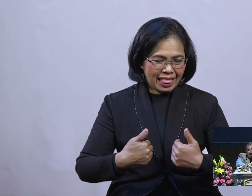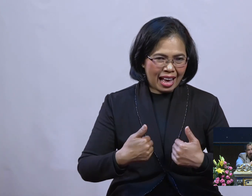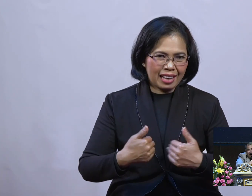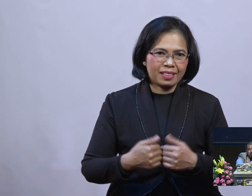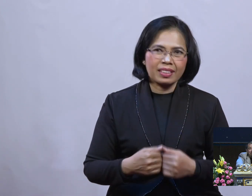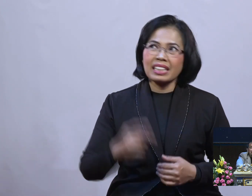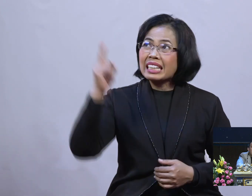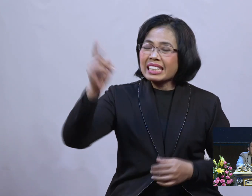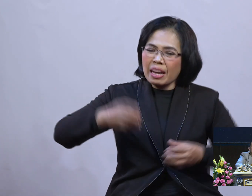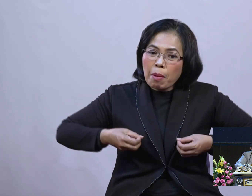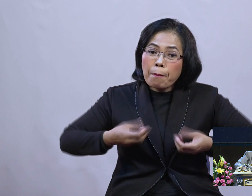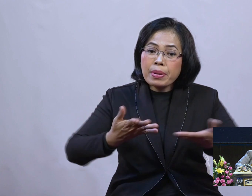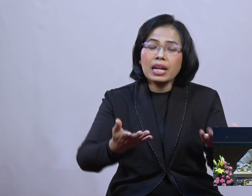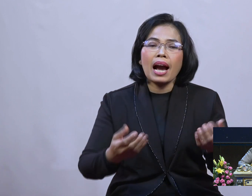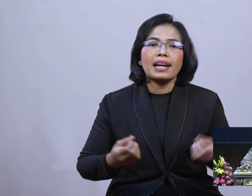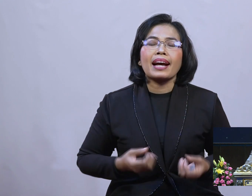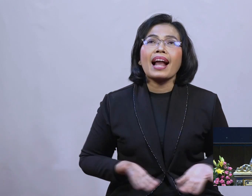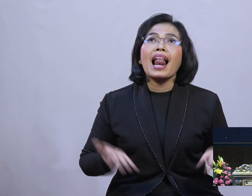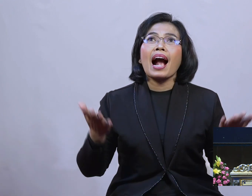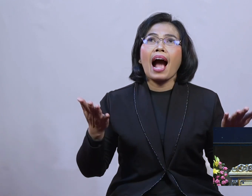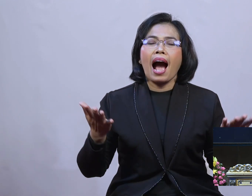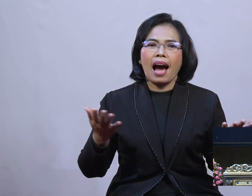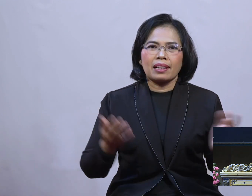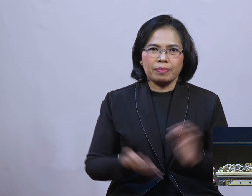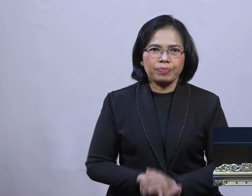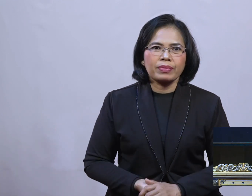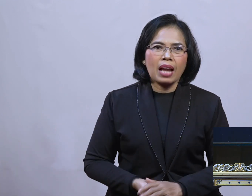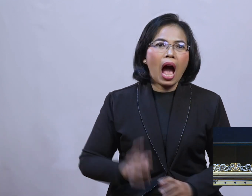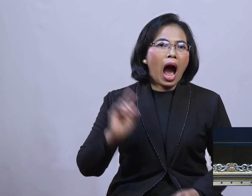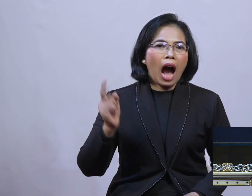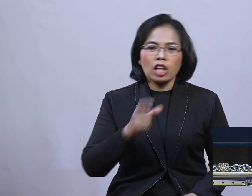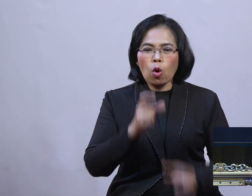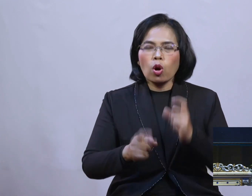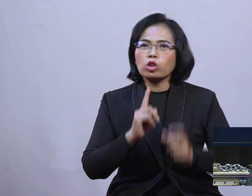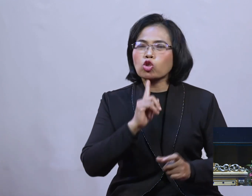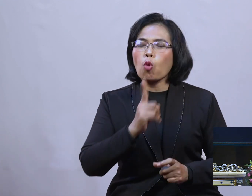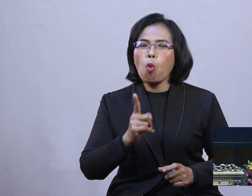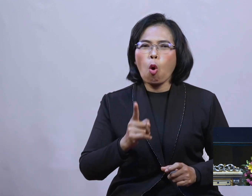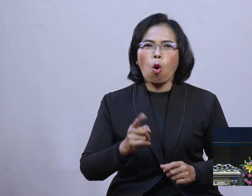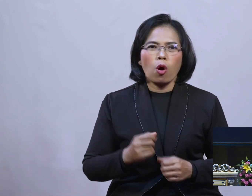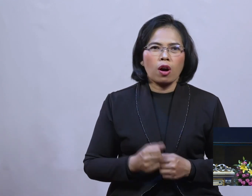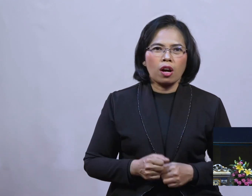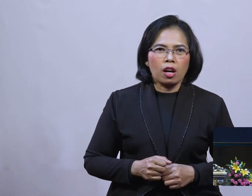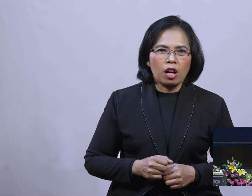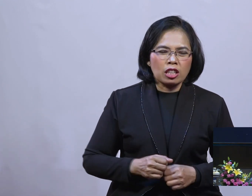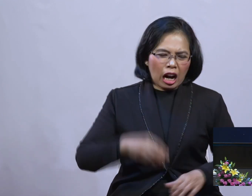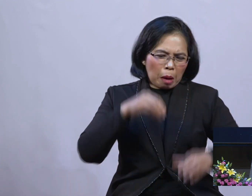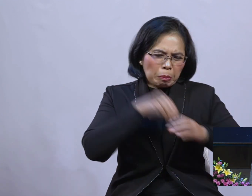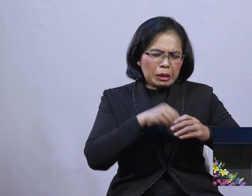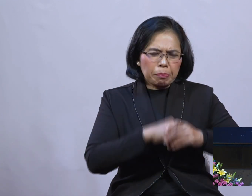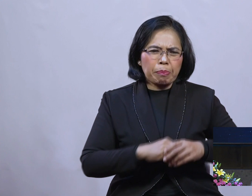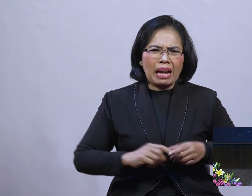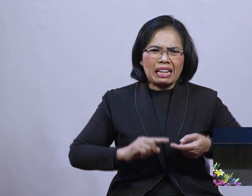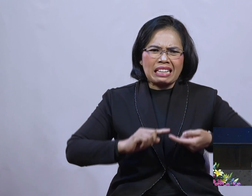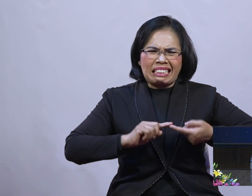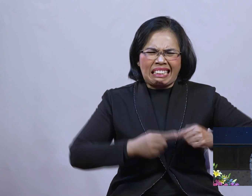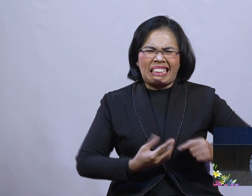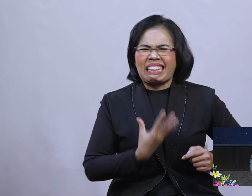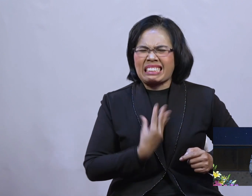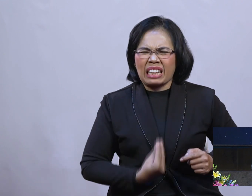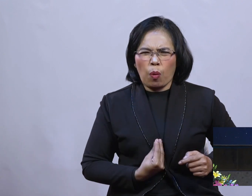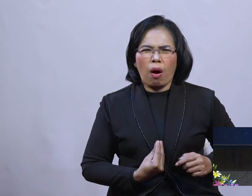Hanya orang sombong yang akan berontak hanya orang sombong yang akan menyimpan kepahitan